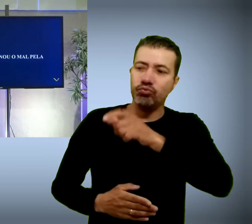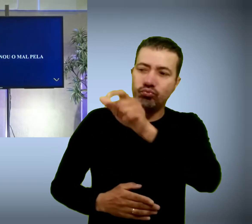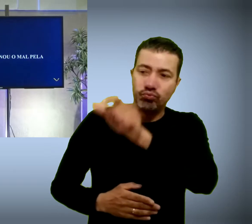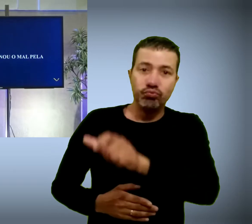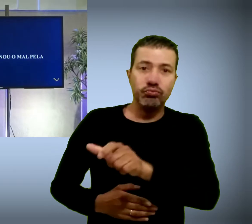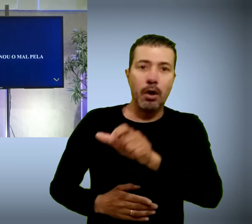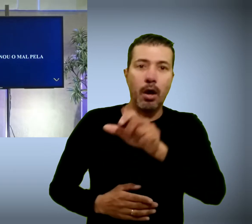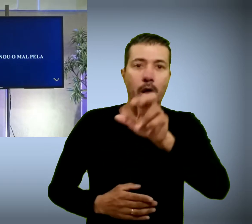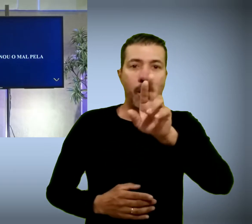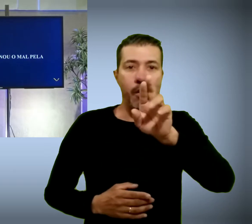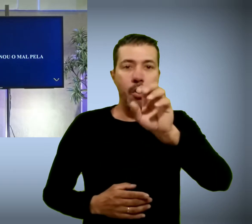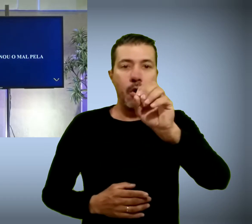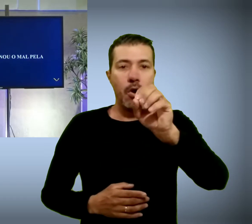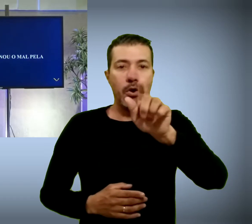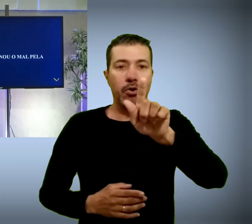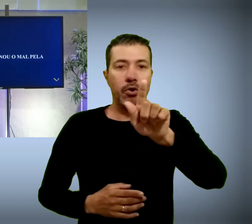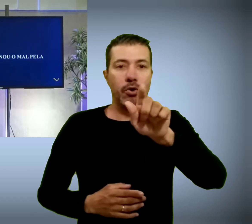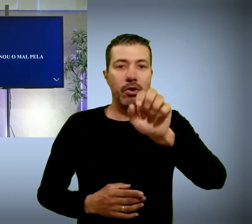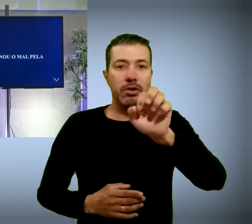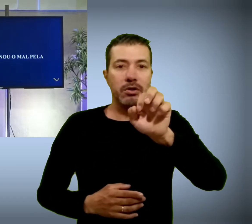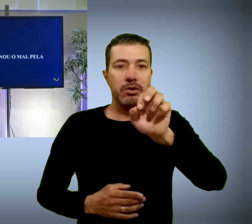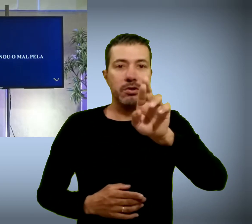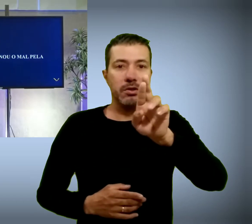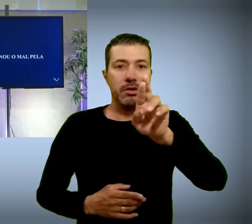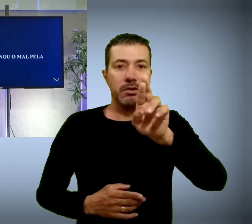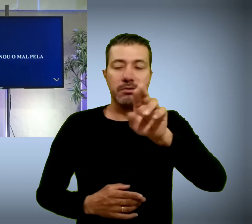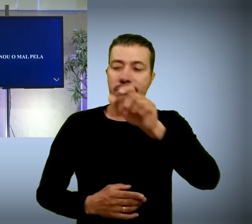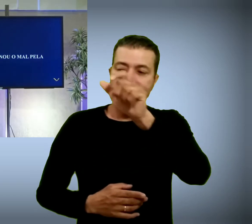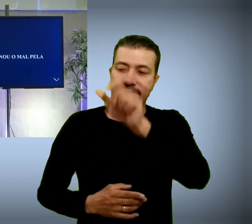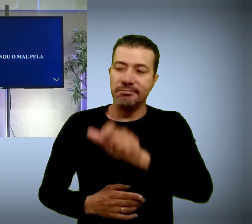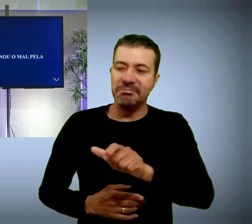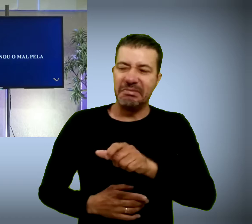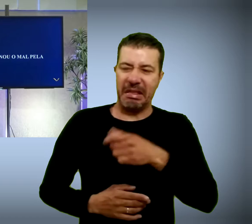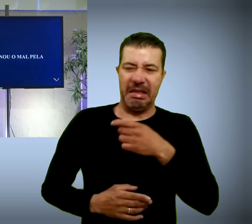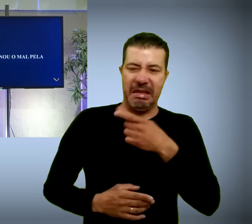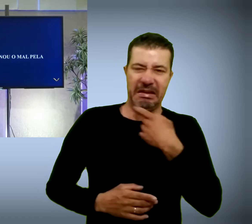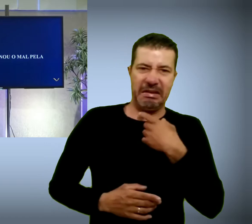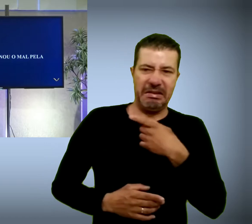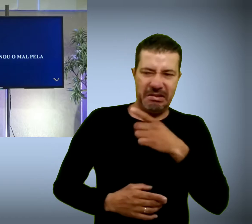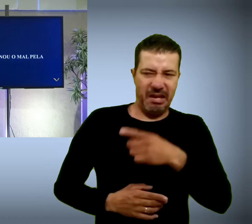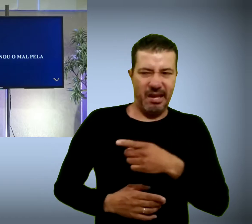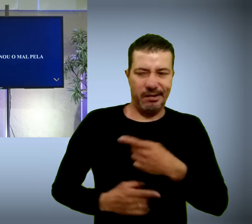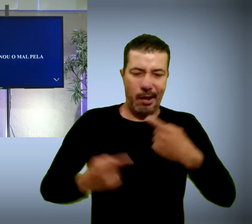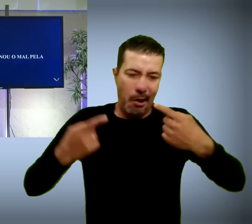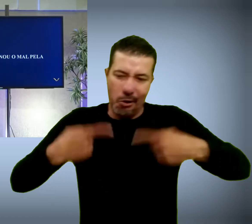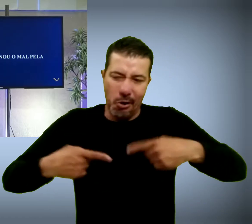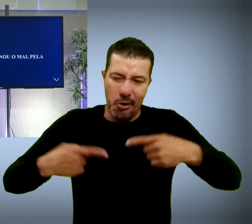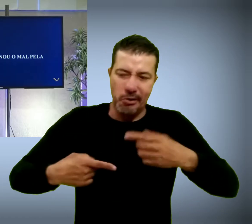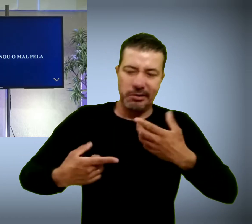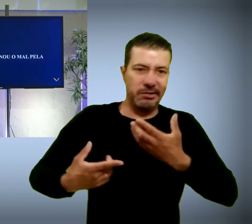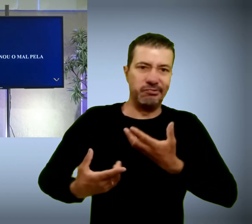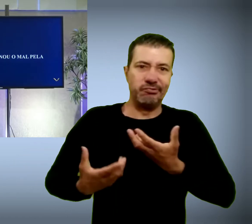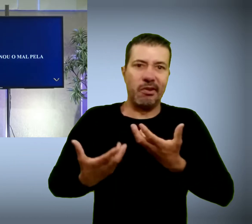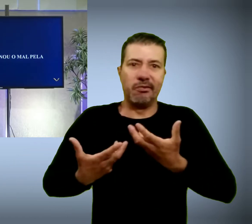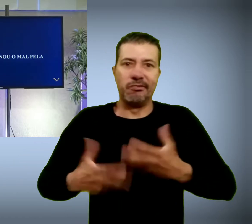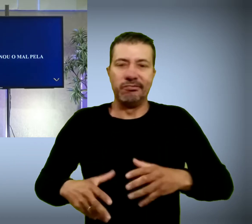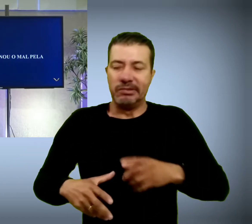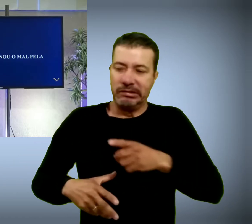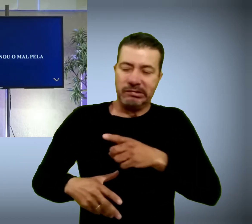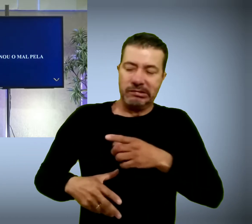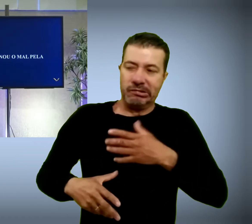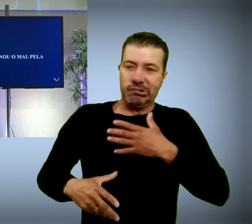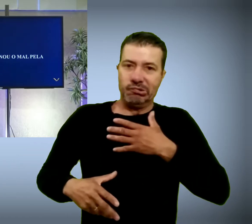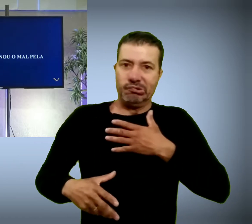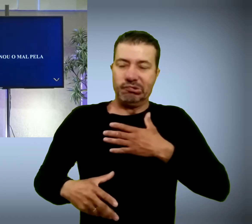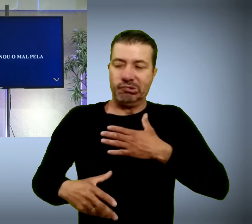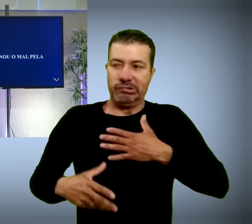mal dele, falo que ele é vingativo, que ele não aguenta uma contrariedade, ele não aguenta,